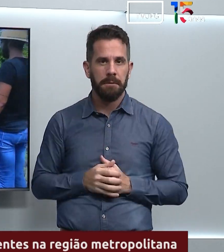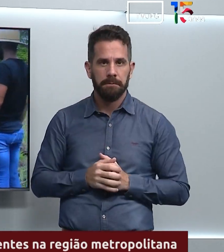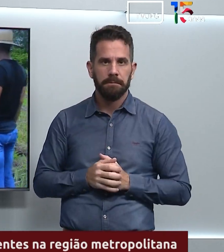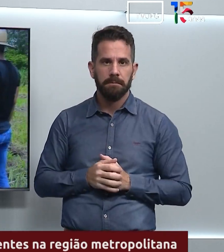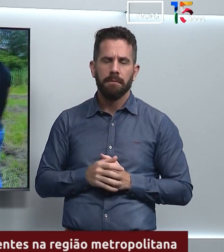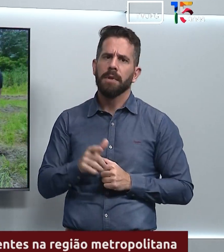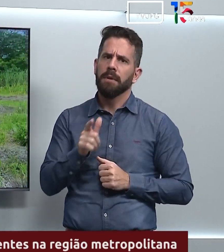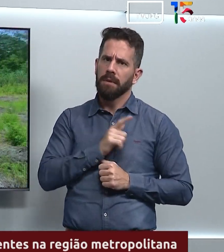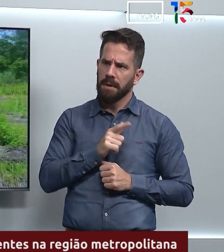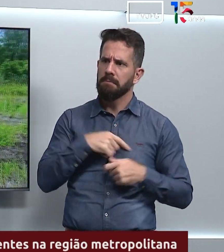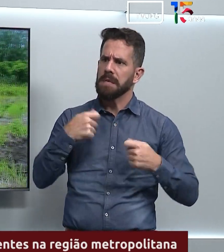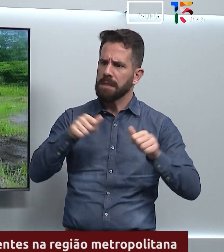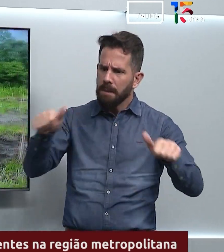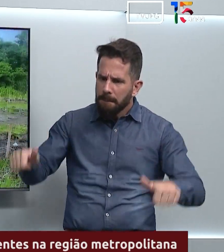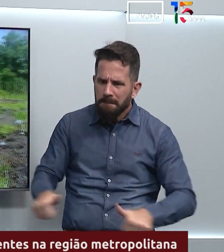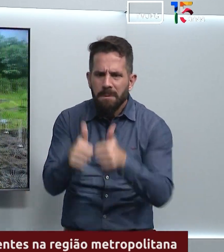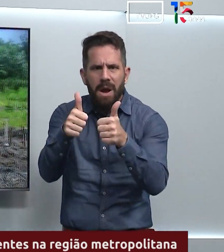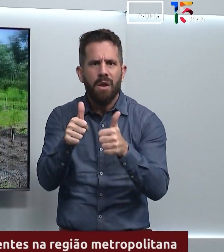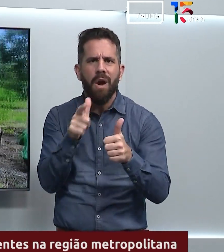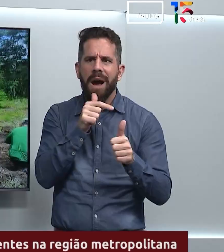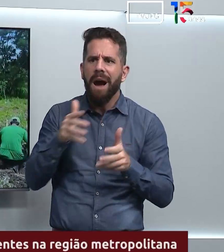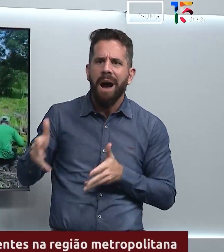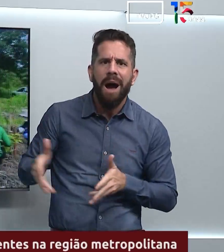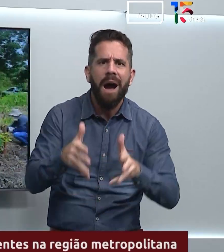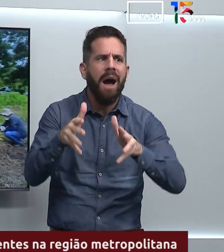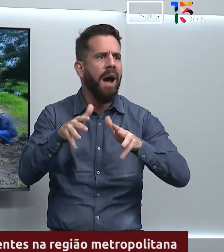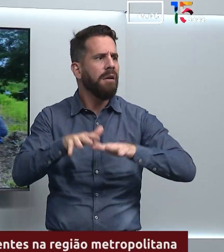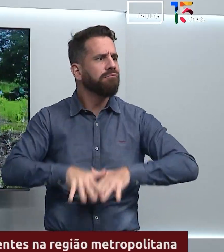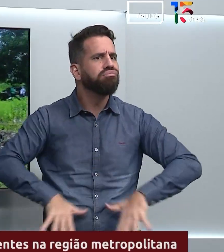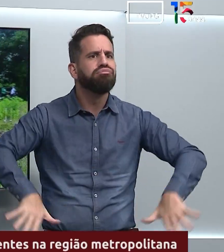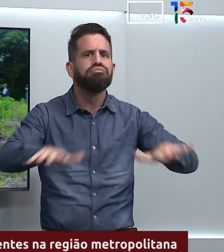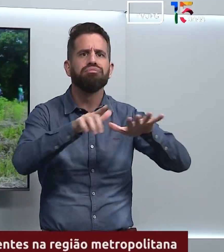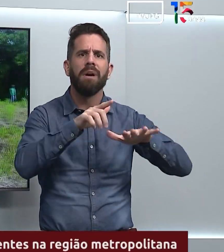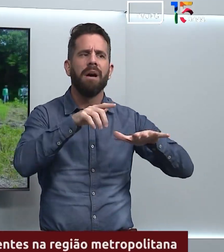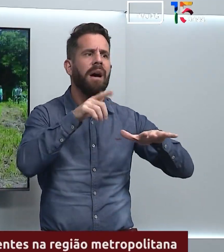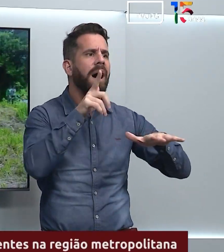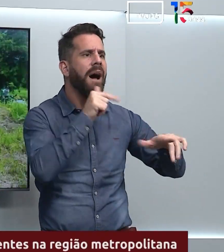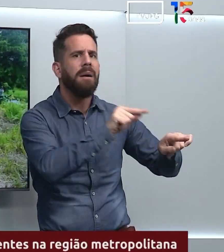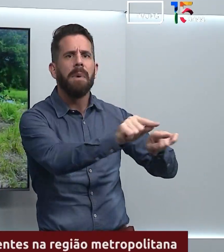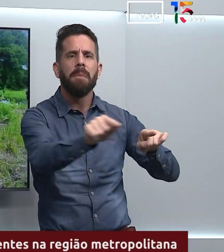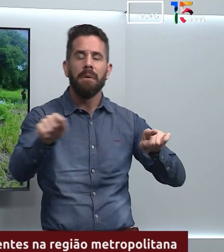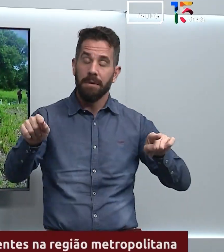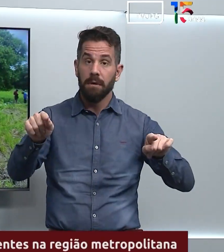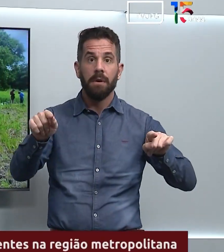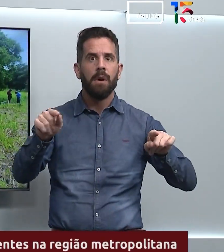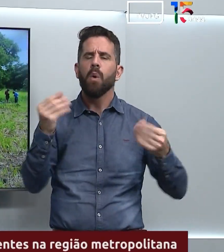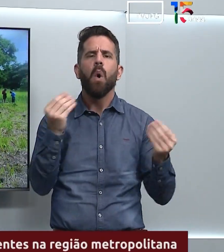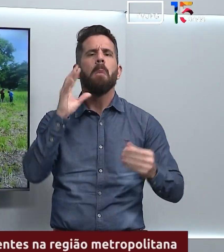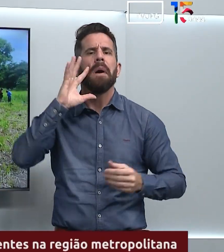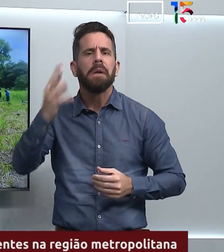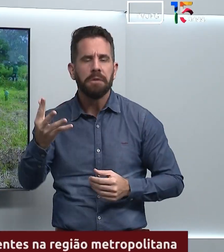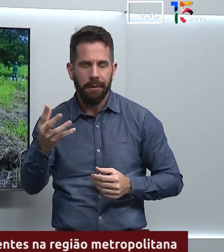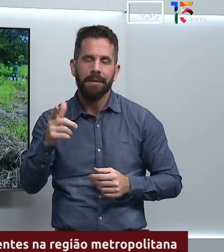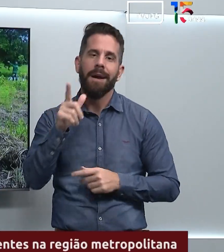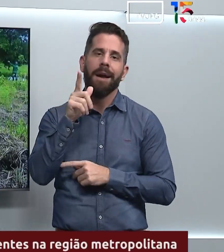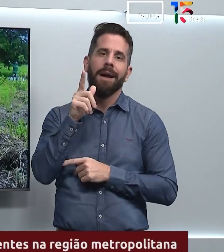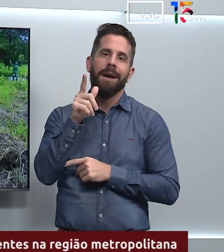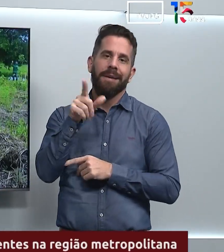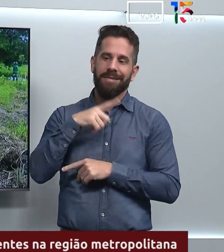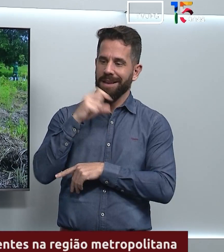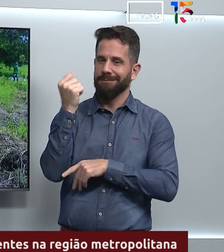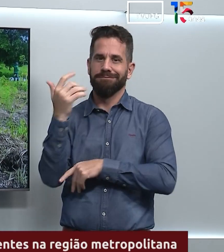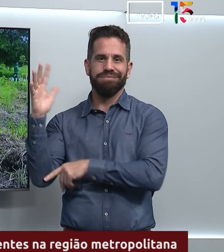melhorar os níveis de água do nosso bioma, uma das soluções é plantar árvores. Isso mesmo, o doutor em climatologia